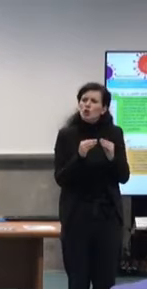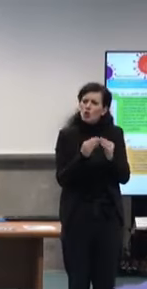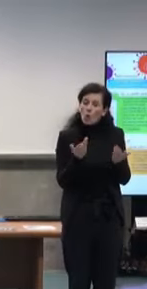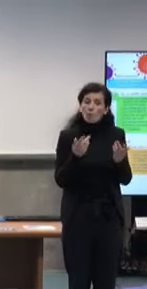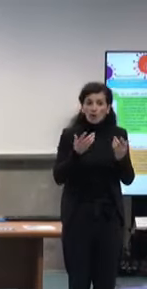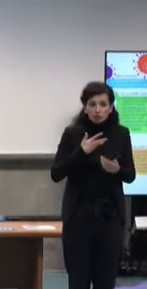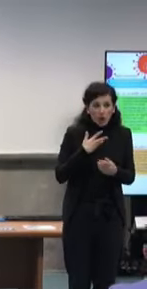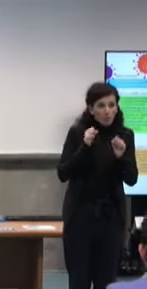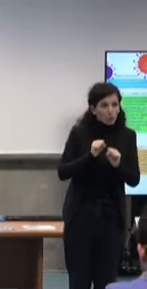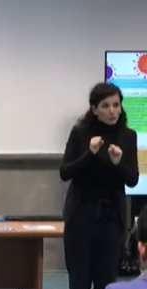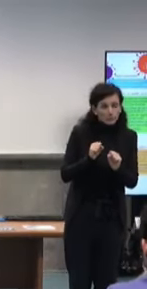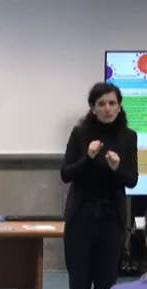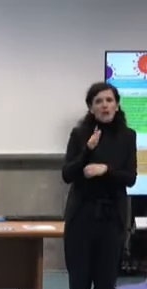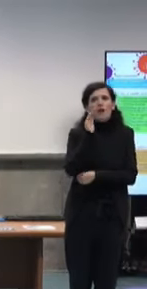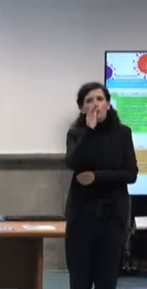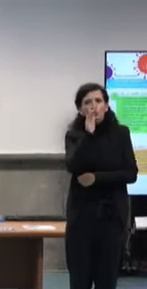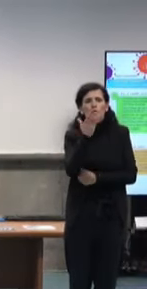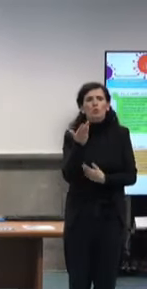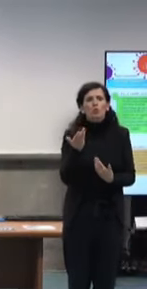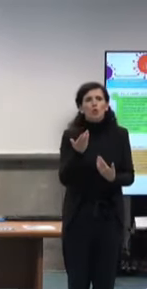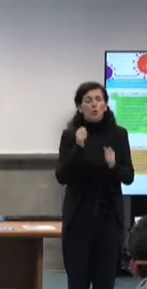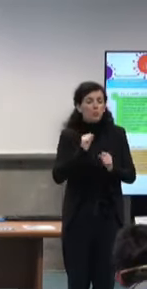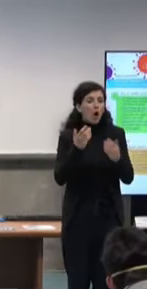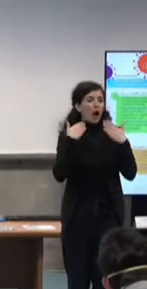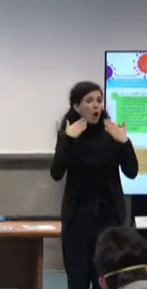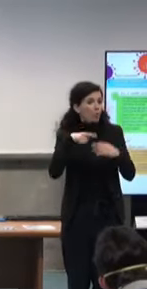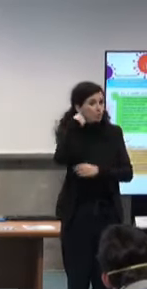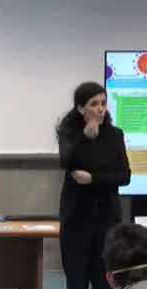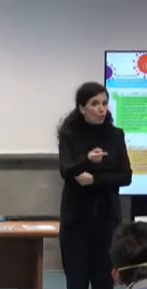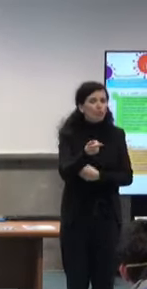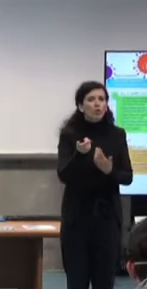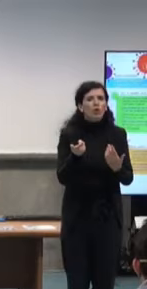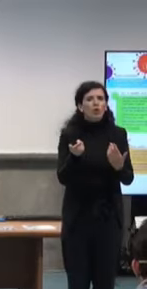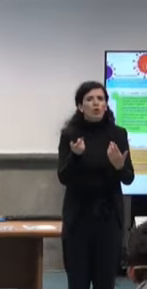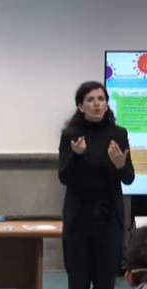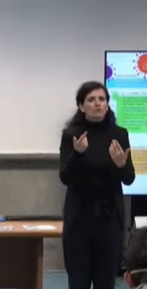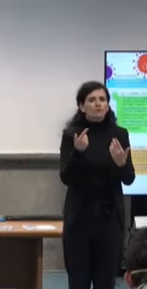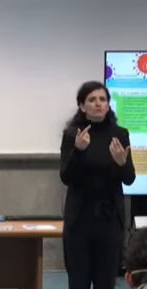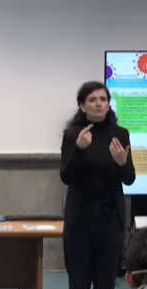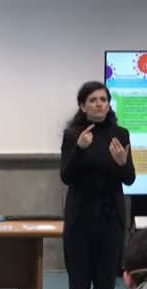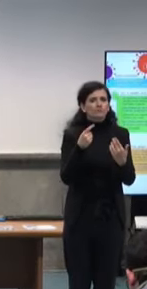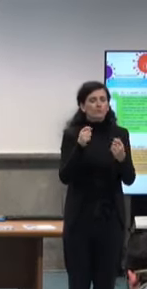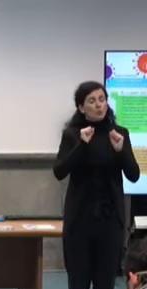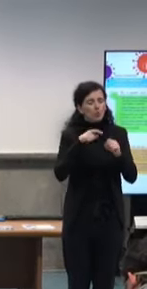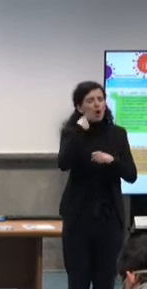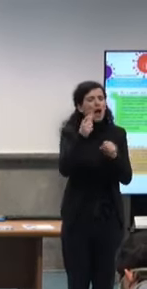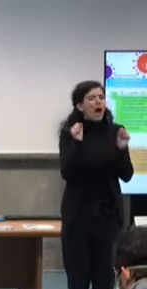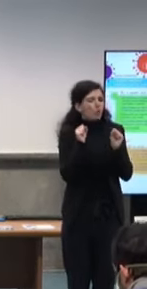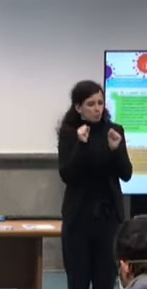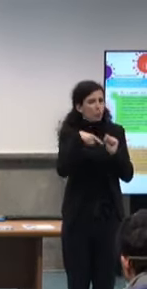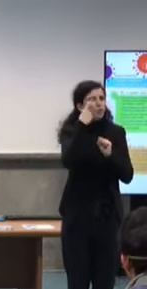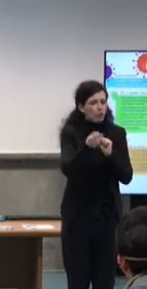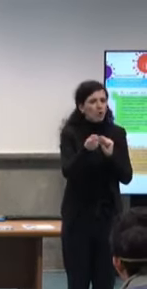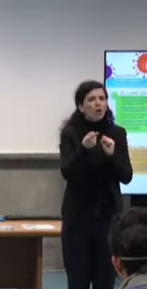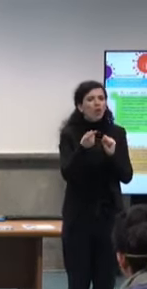di poter affrontare in futuro non so in autunno nella prossima in un prossimo futuro affrontare il virus in maniera diversa